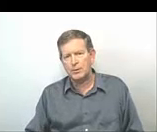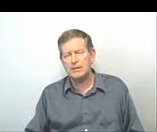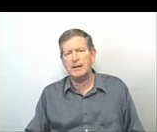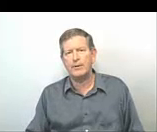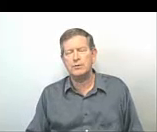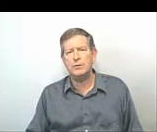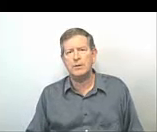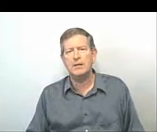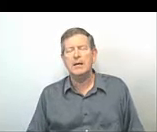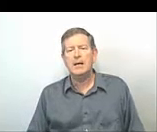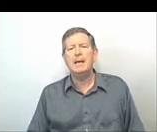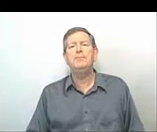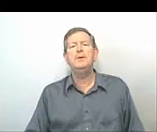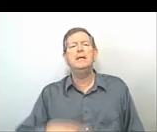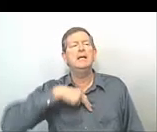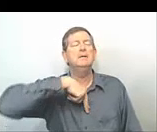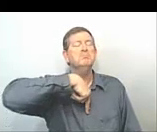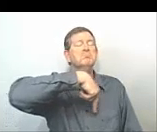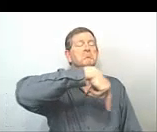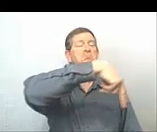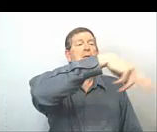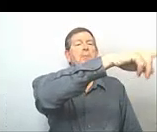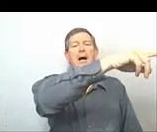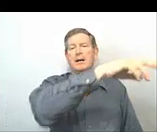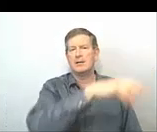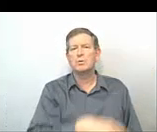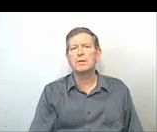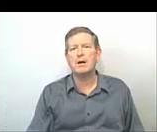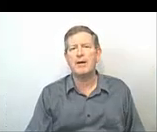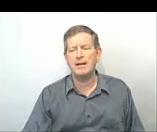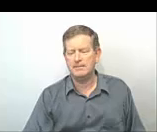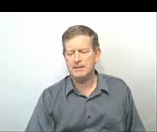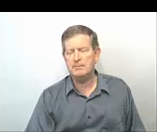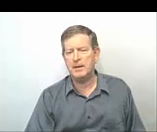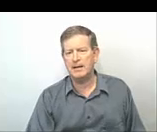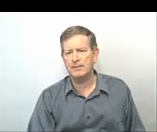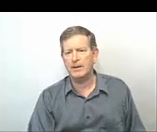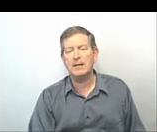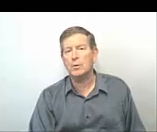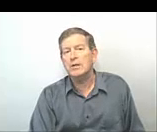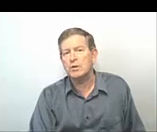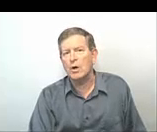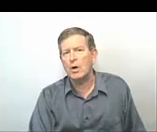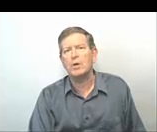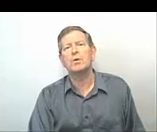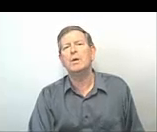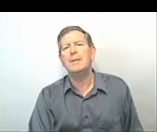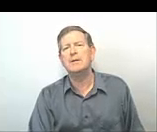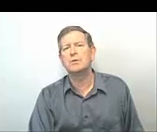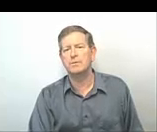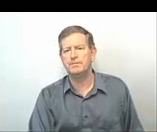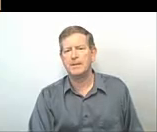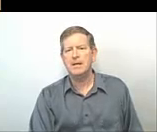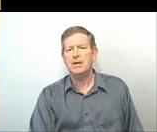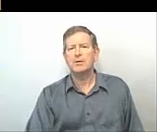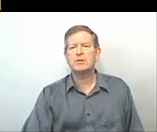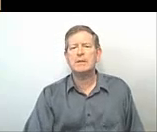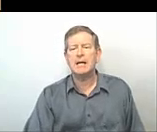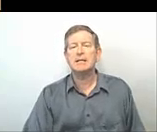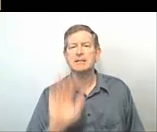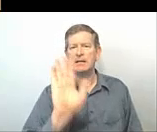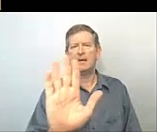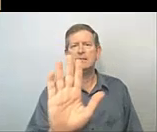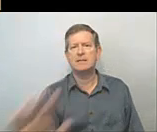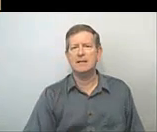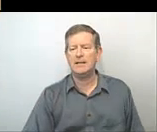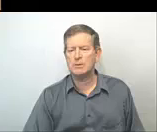la portière de la voiture. Et puis, il part à son travail. Il part, voilà. Donc, il sort de la maison. Ensuite,